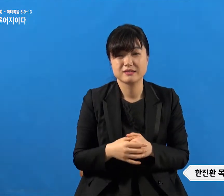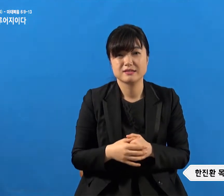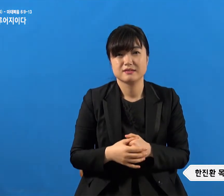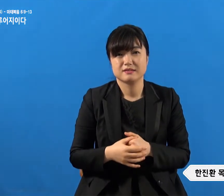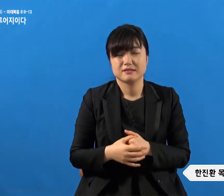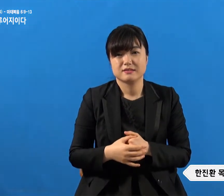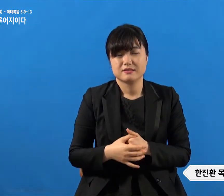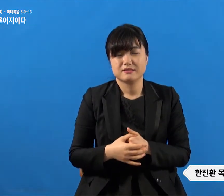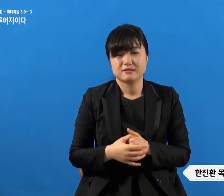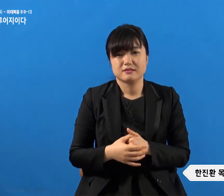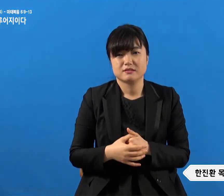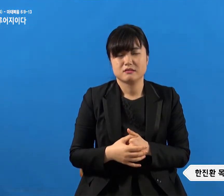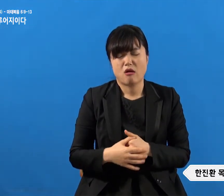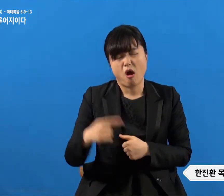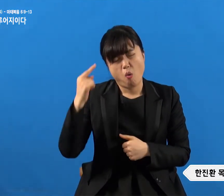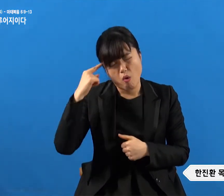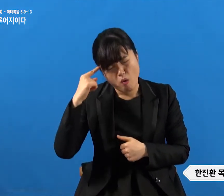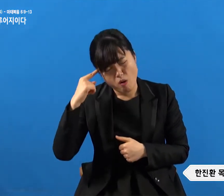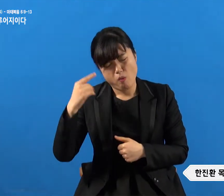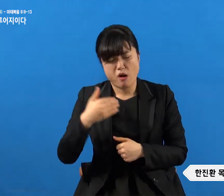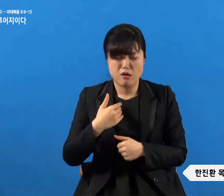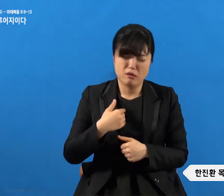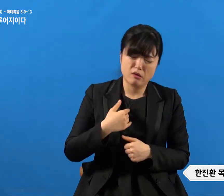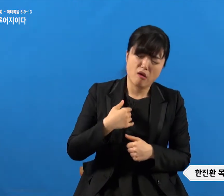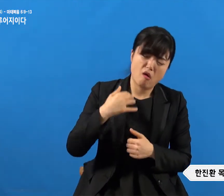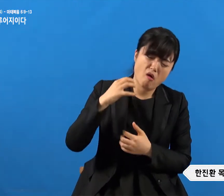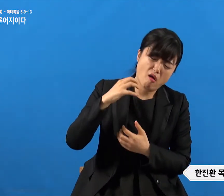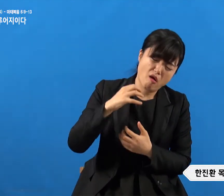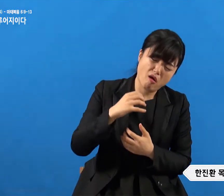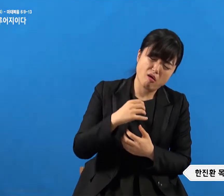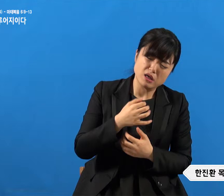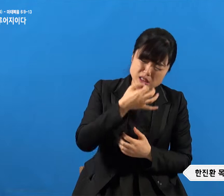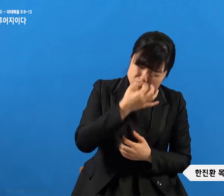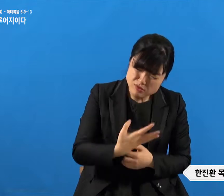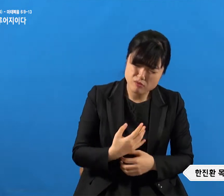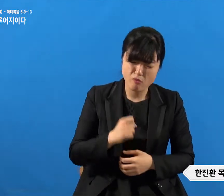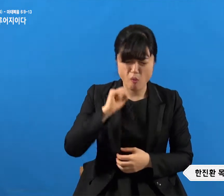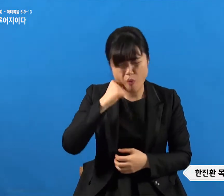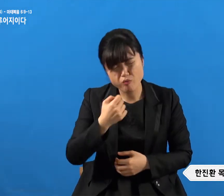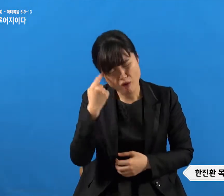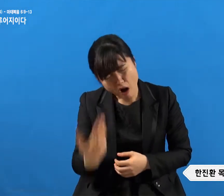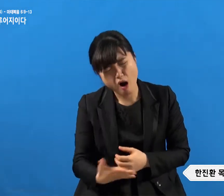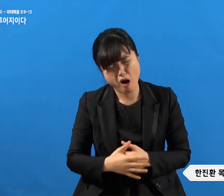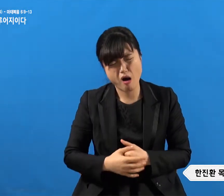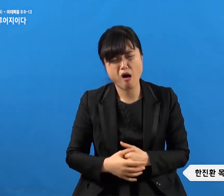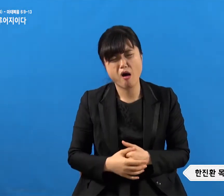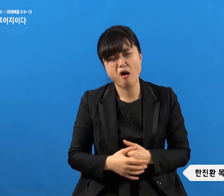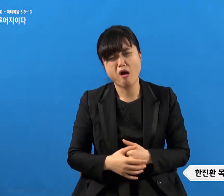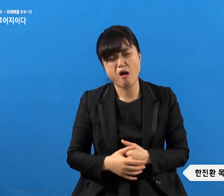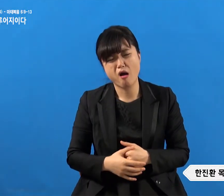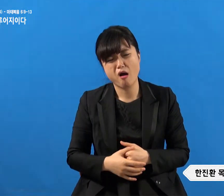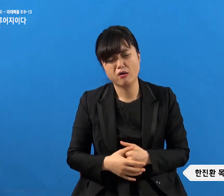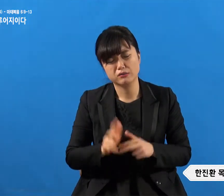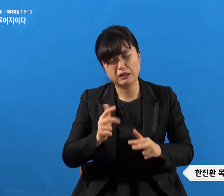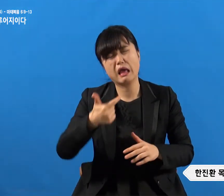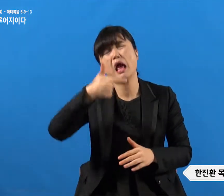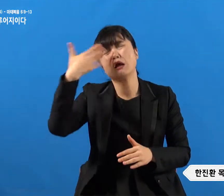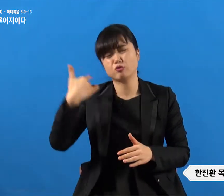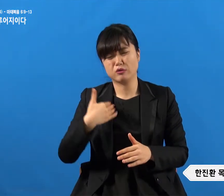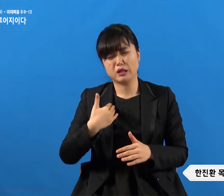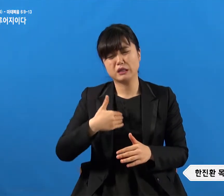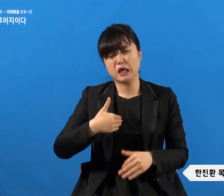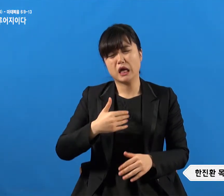모르겠습니다. 왜 이렇게 인생이 꼬이고 왜 이렇게 힘든가? 내가